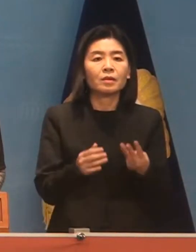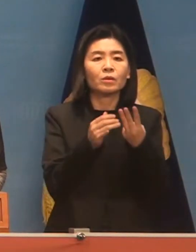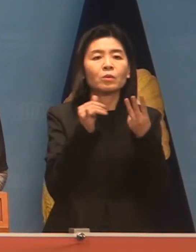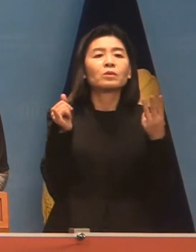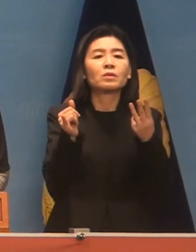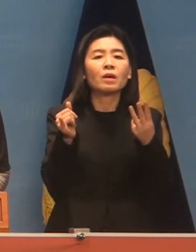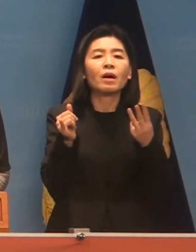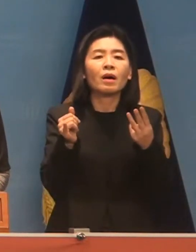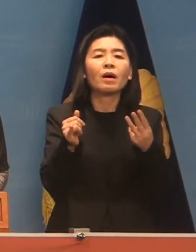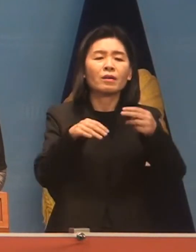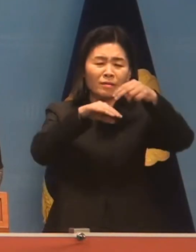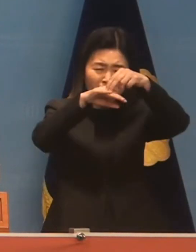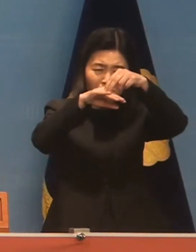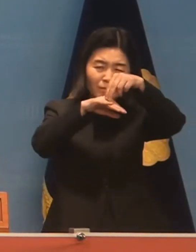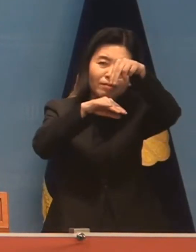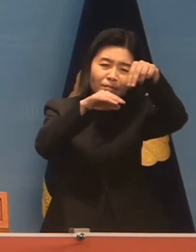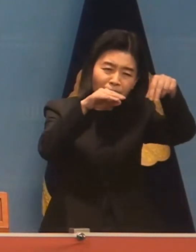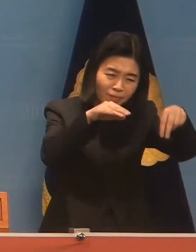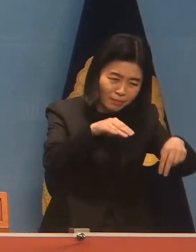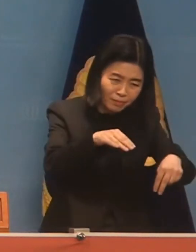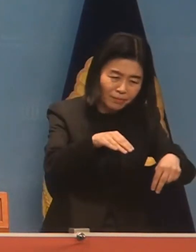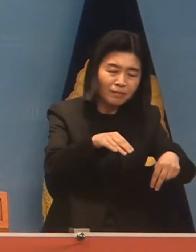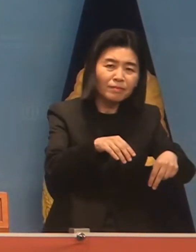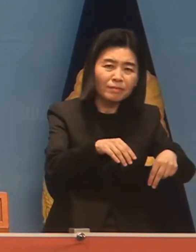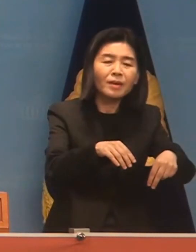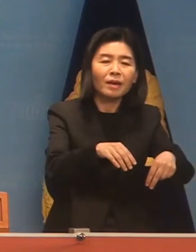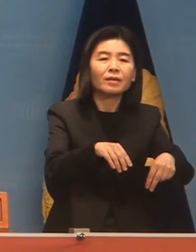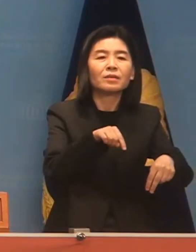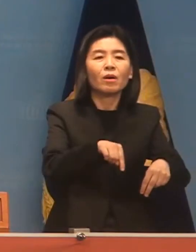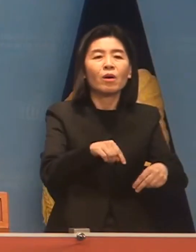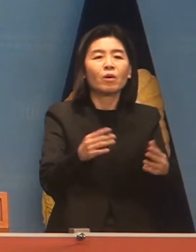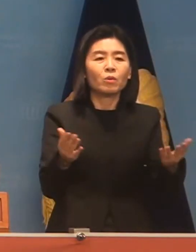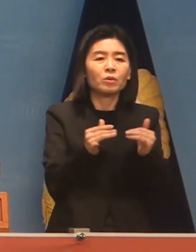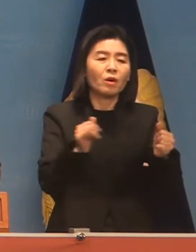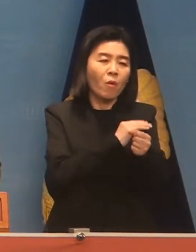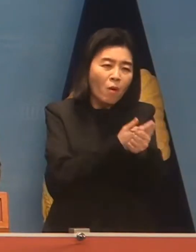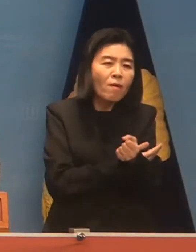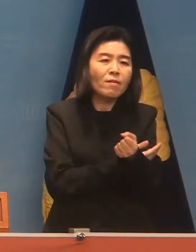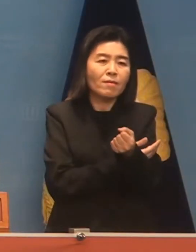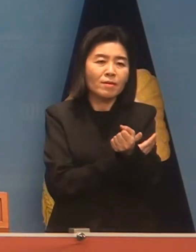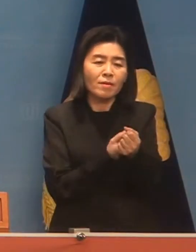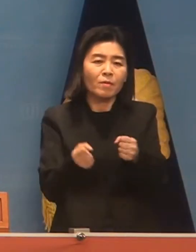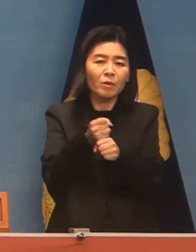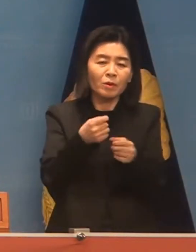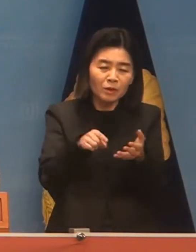하루빨리 땅으로 내려오고 이 땅에 노동자의 권리가 확보될 수 있도록 많은 관심